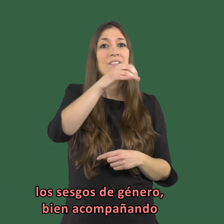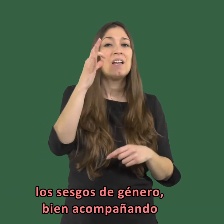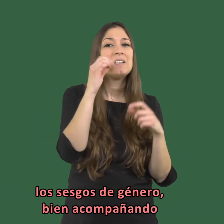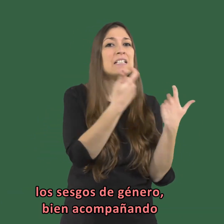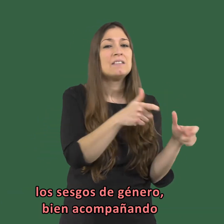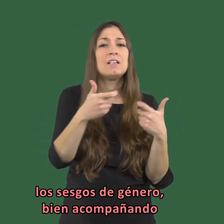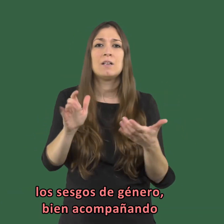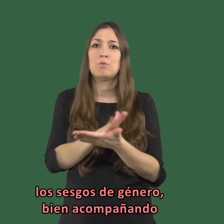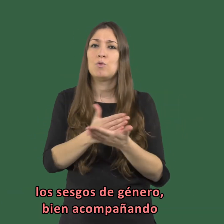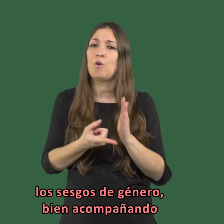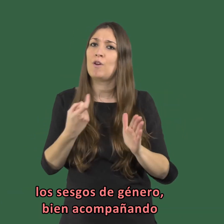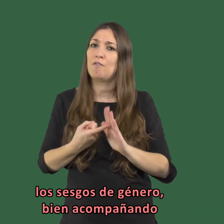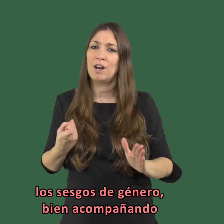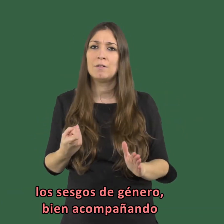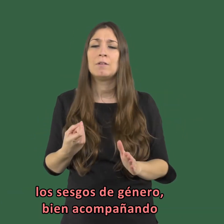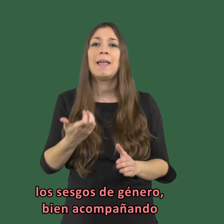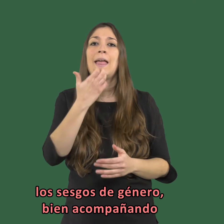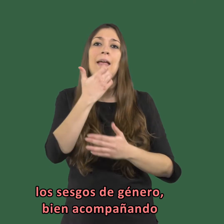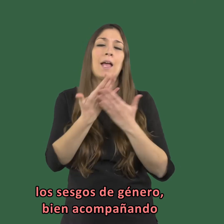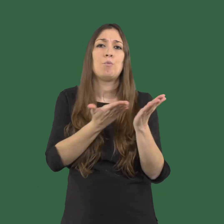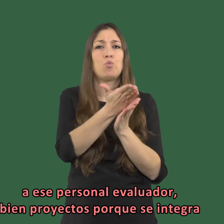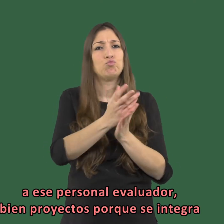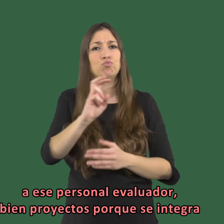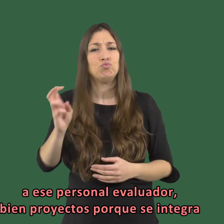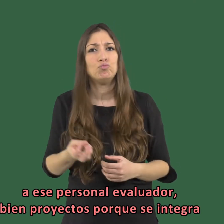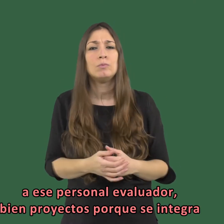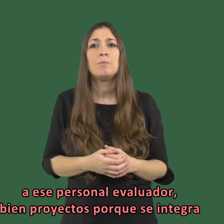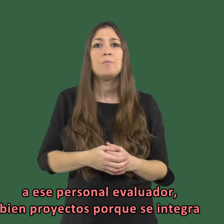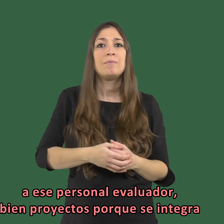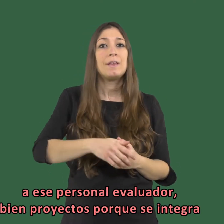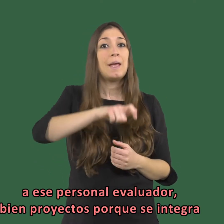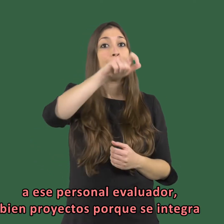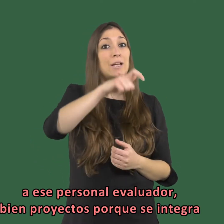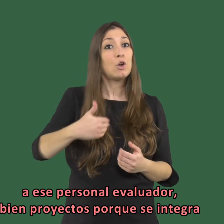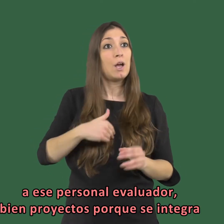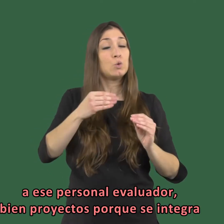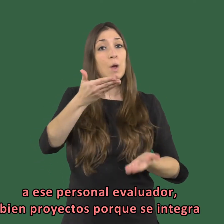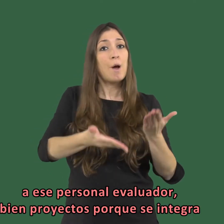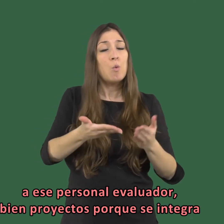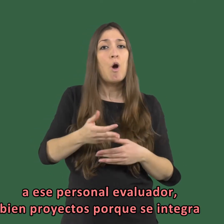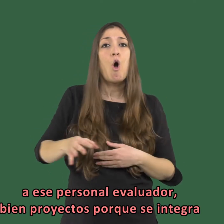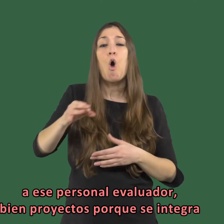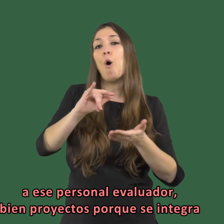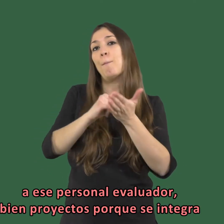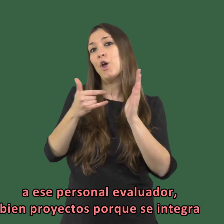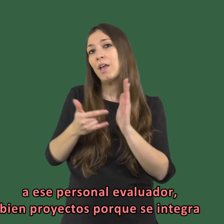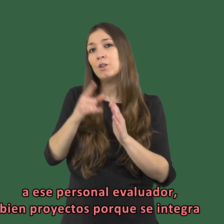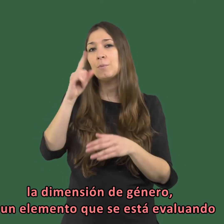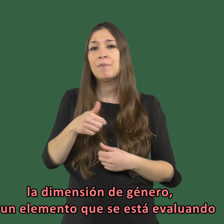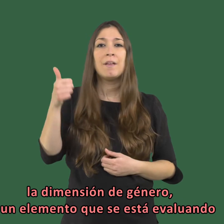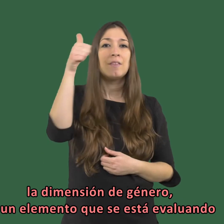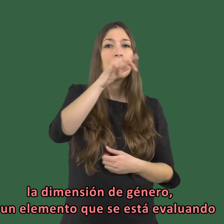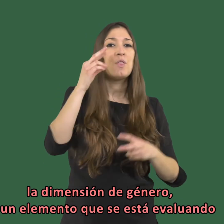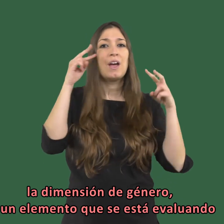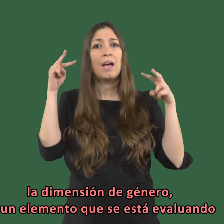género. Bien, damos varias opciones, ¿no? Bien, acompañando a esos personal evaluador, bien proyectos, porque se integra la dimensión de